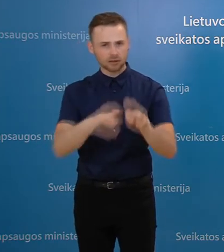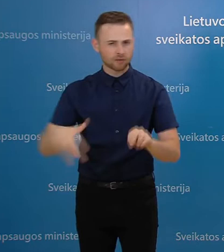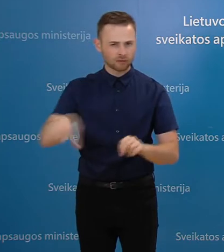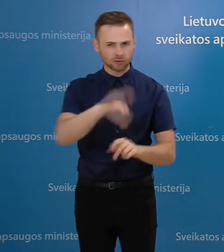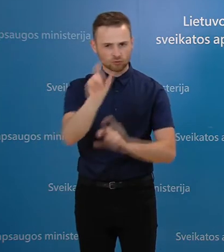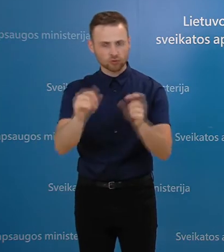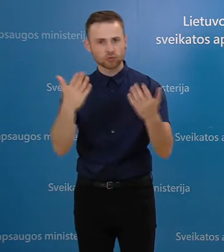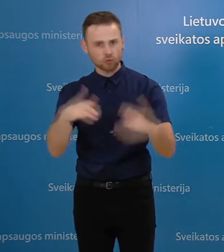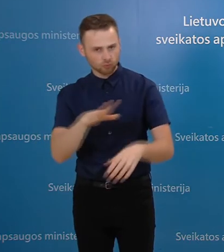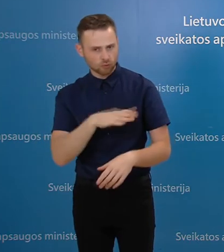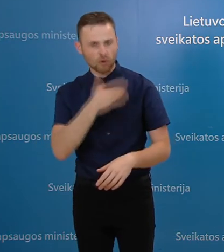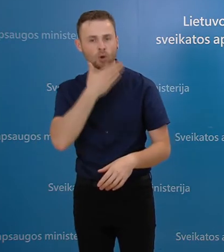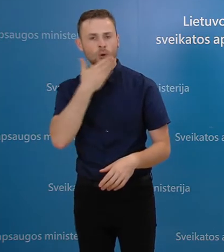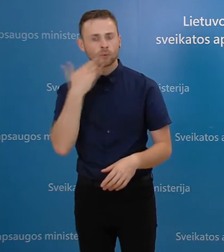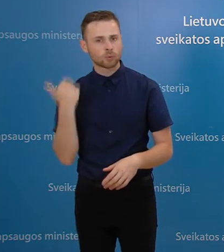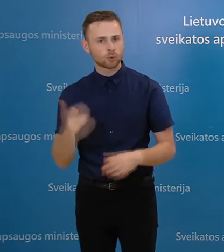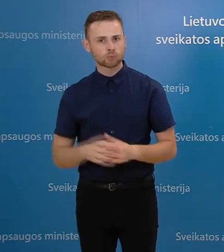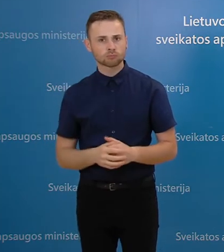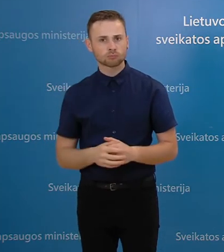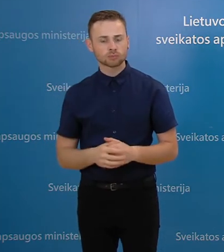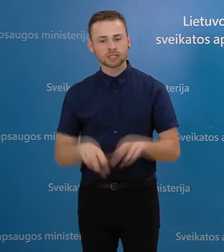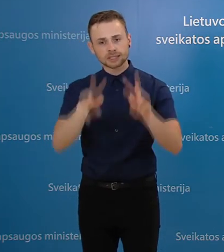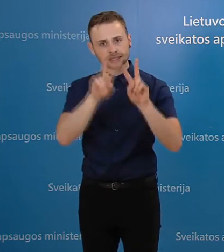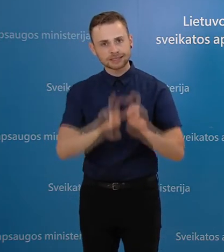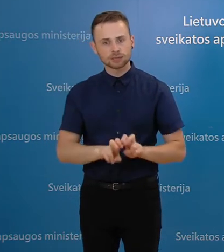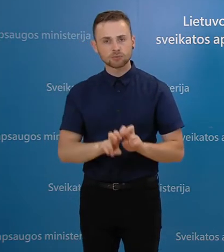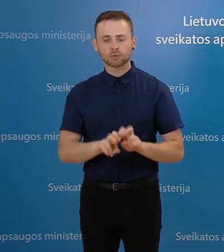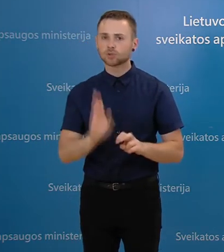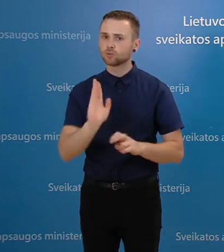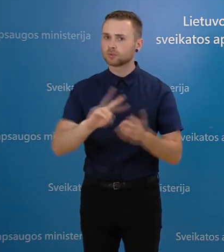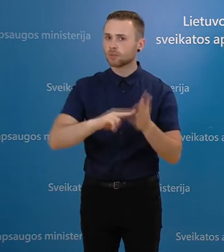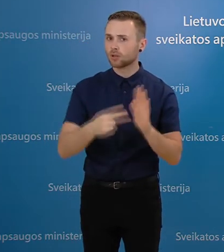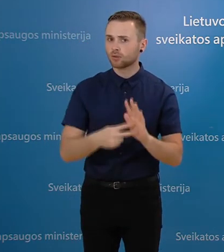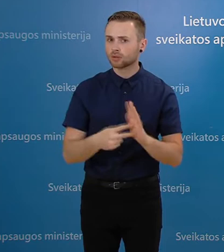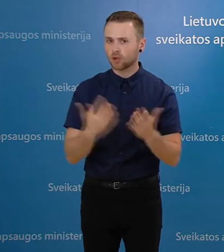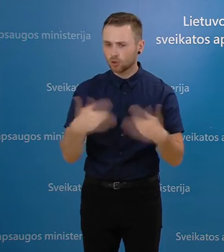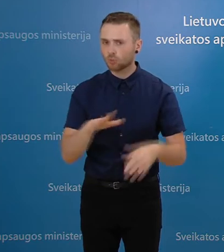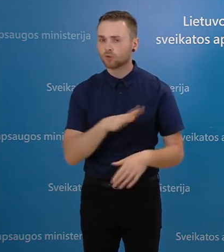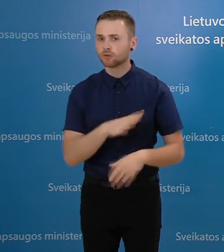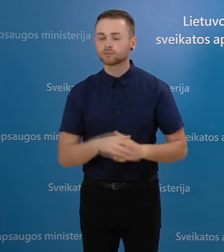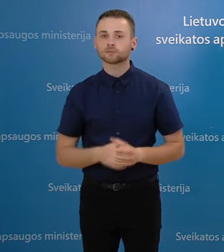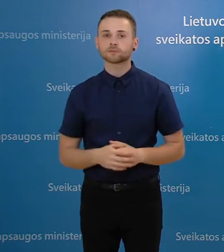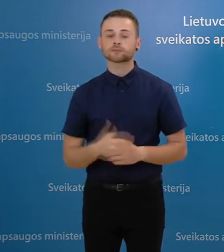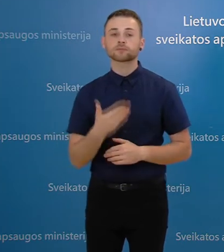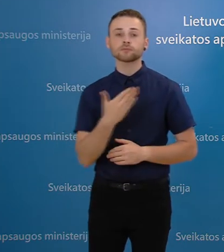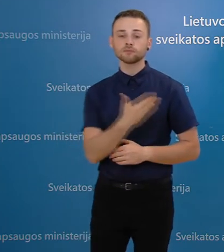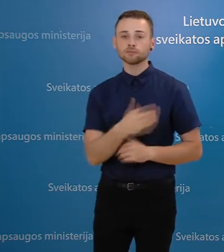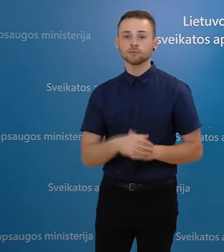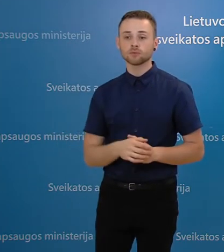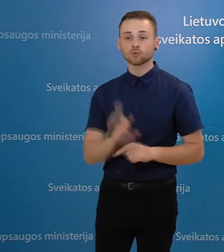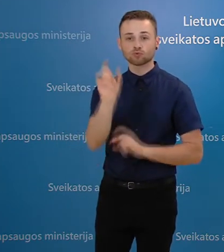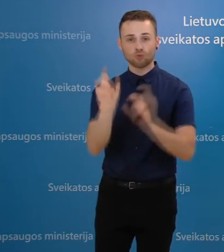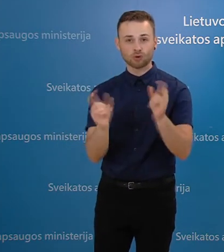gegužės pradžioje jau buvo populiacijos tyrimui, ar tyrimui dar tik ruošiamasi? Ne, tai nebuvo populiacijos